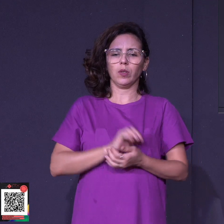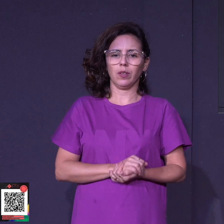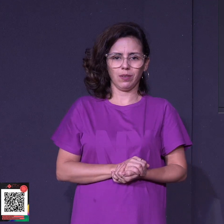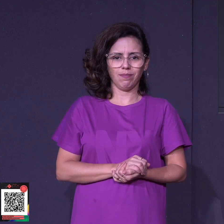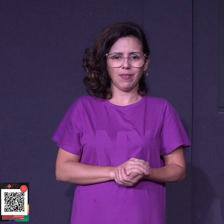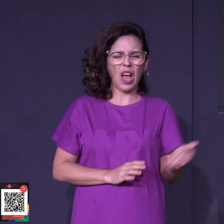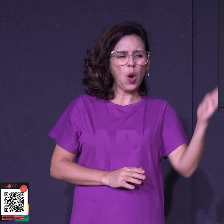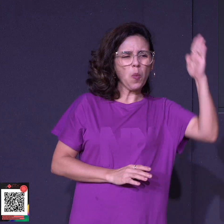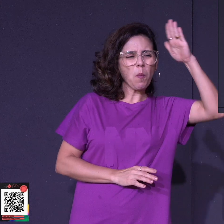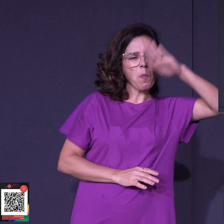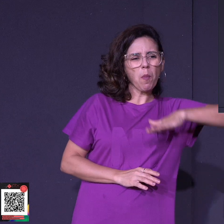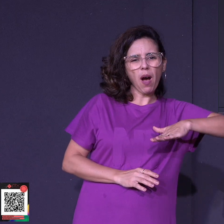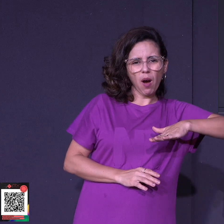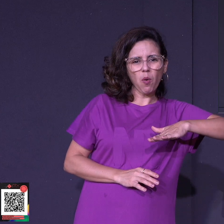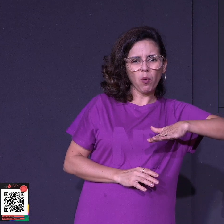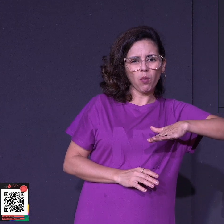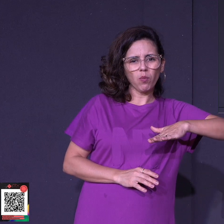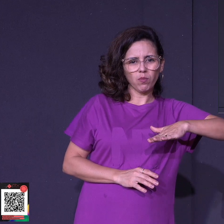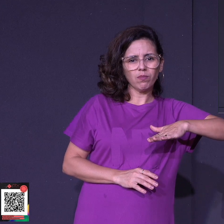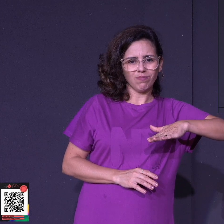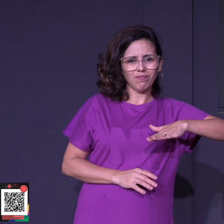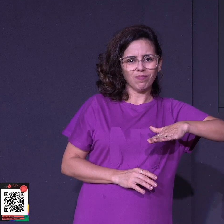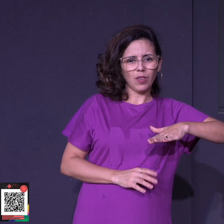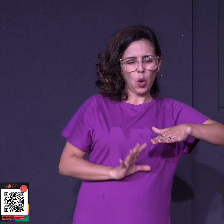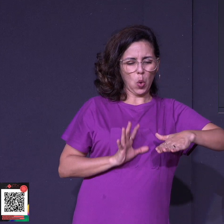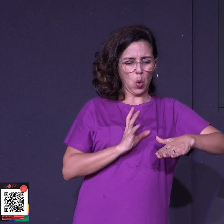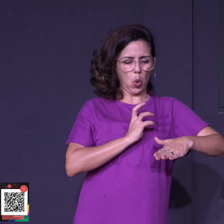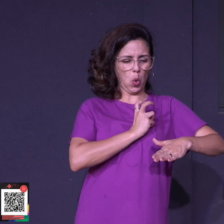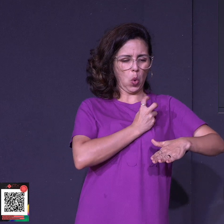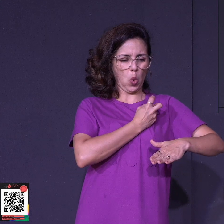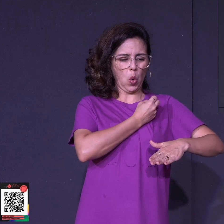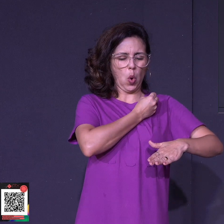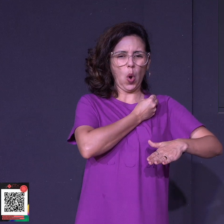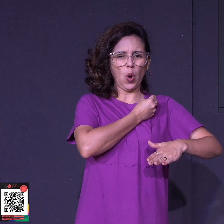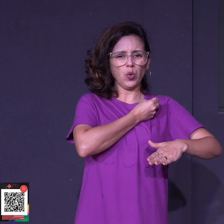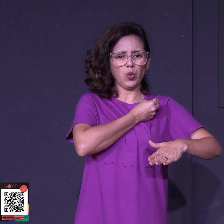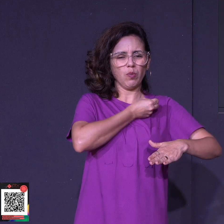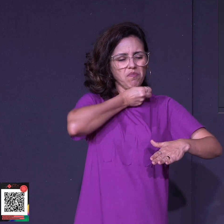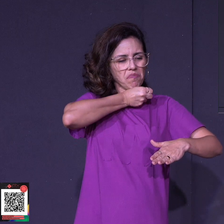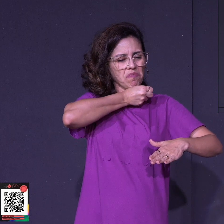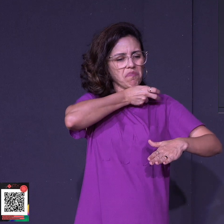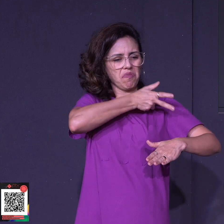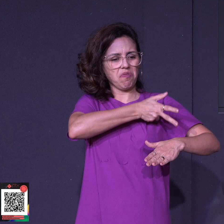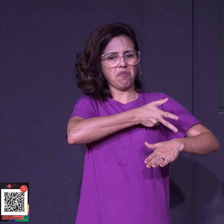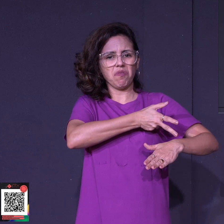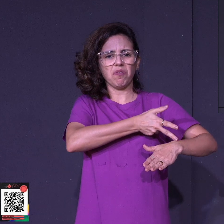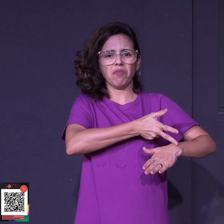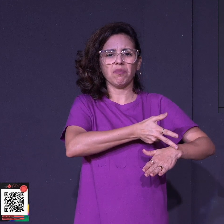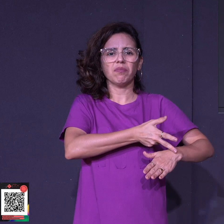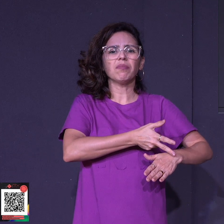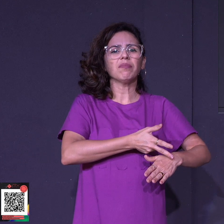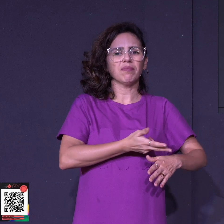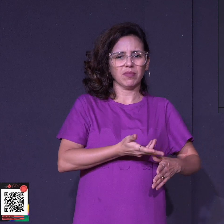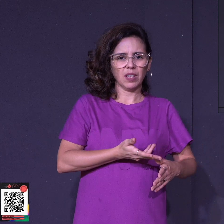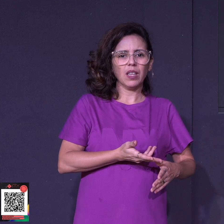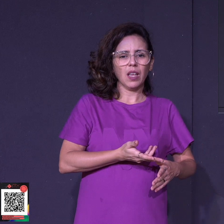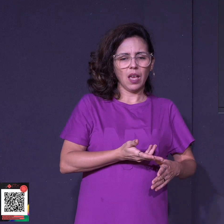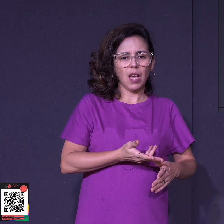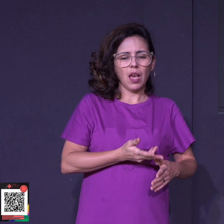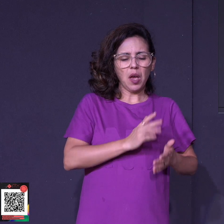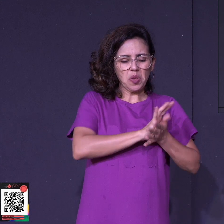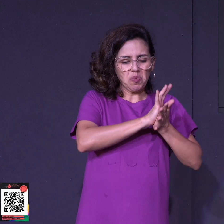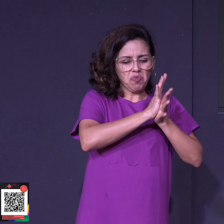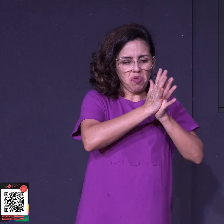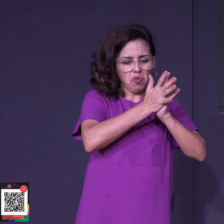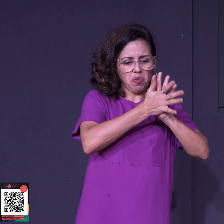maldade. Foi o diabo que criou o ódio, a perversidade, o mal. Não podemos nunca deixar que ele nos domine.